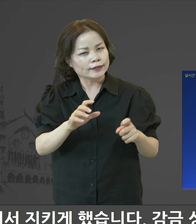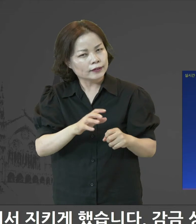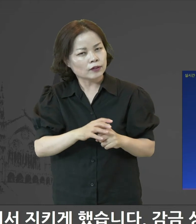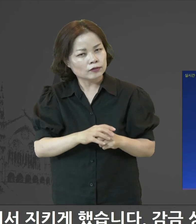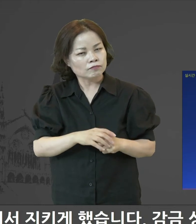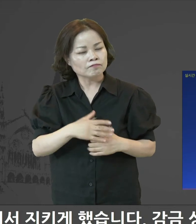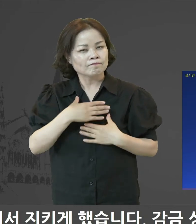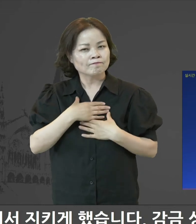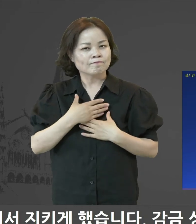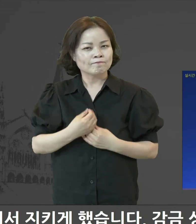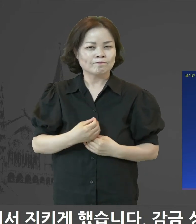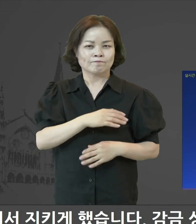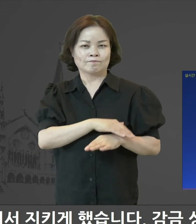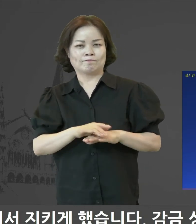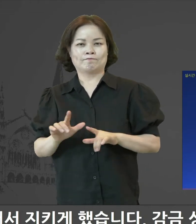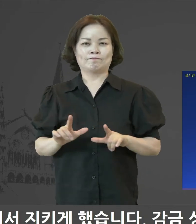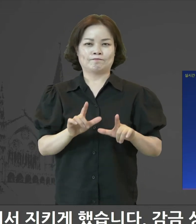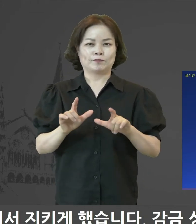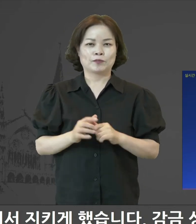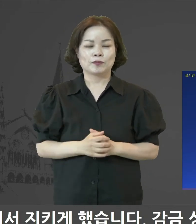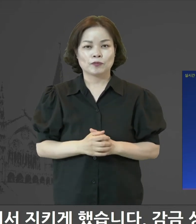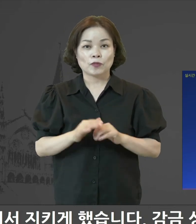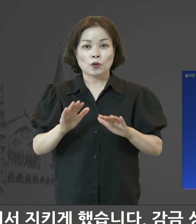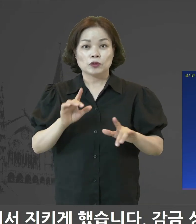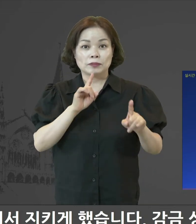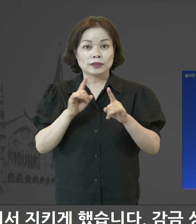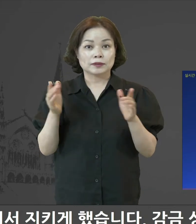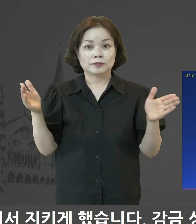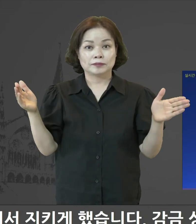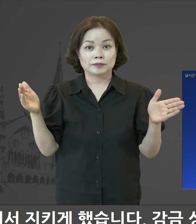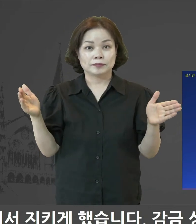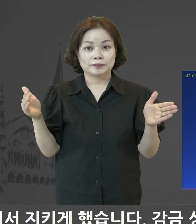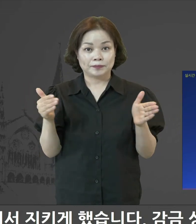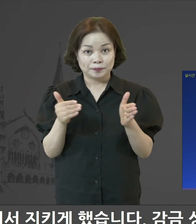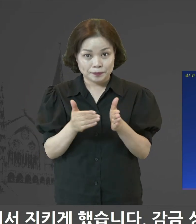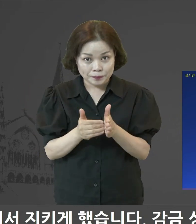모습입니다. 자, 이제 오늘 말씀을 정리하면서